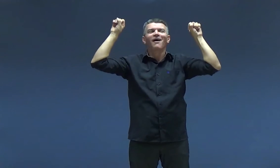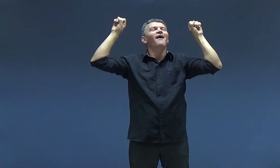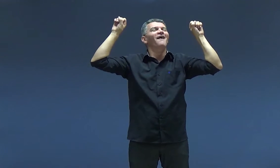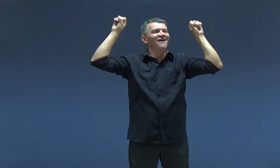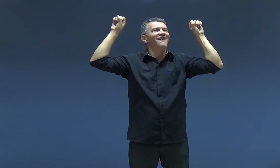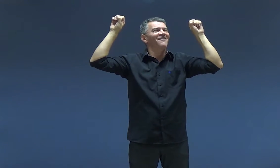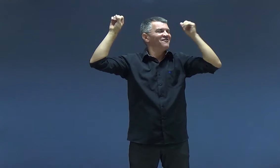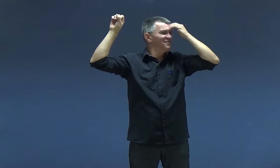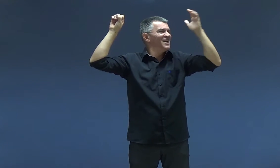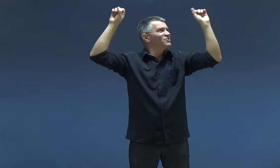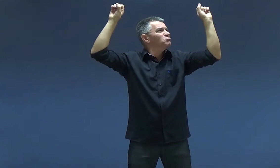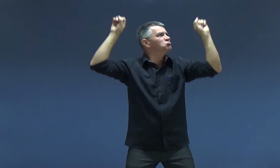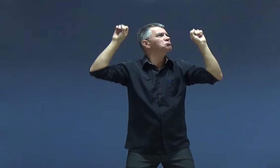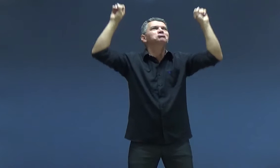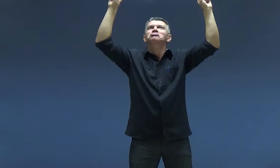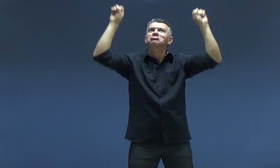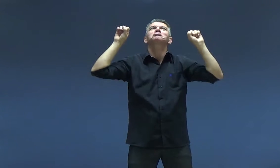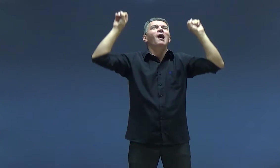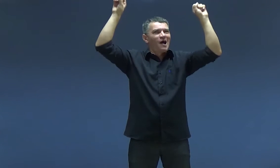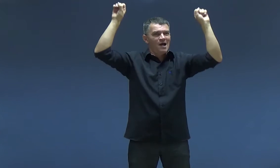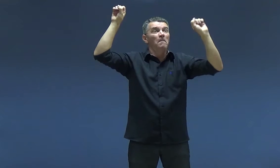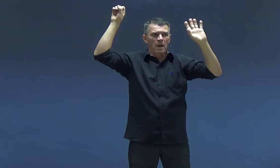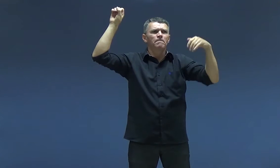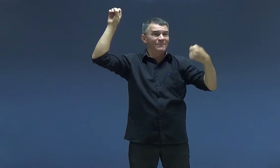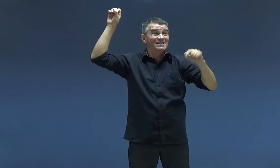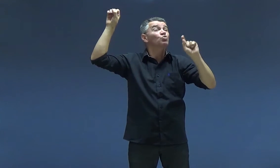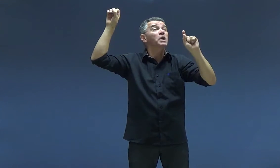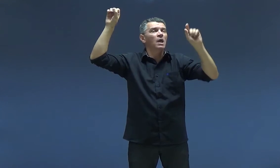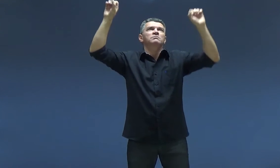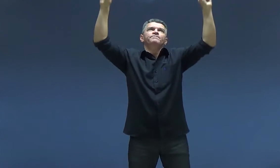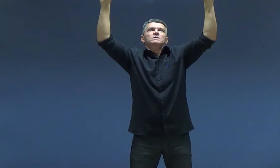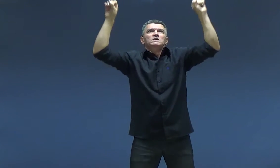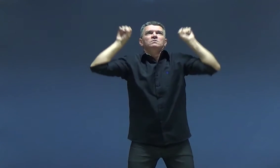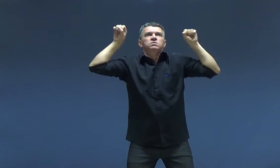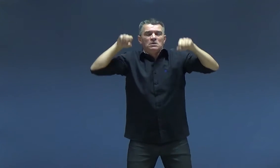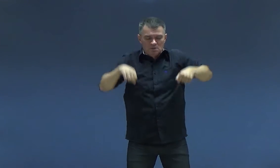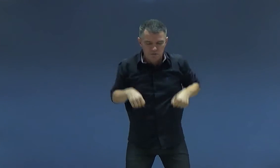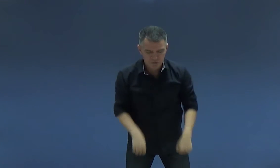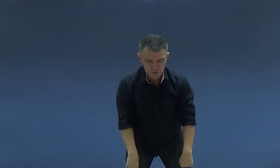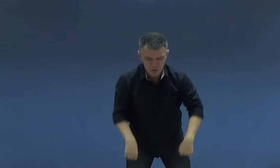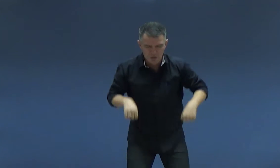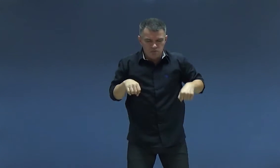1, 2, 3. Ah, eu consigo, é fácil. Mas preciso o quê?